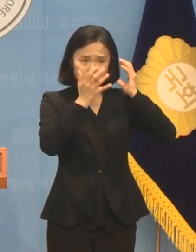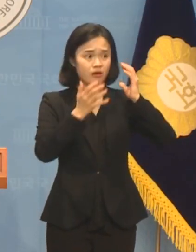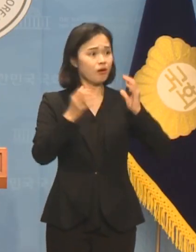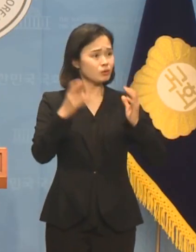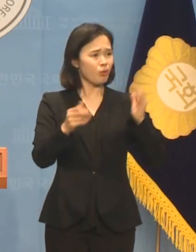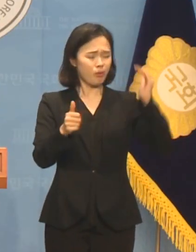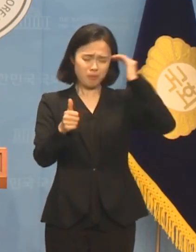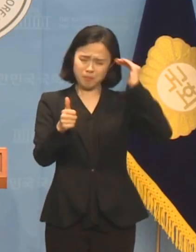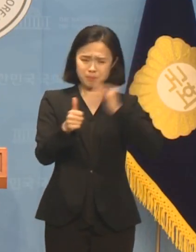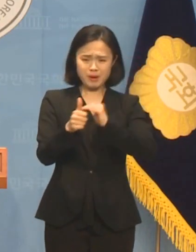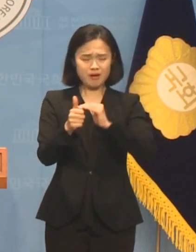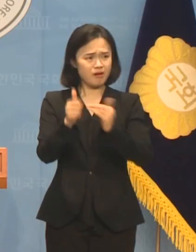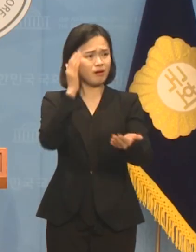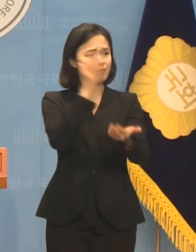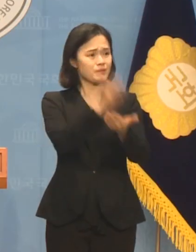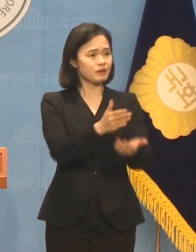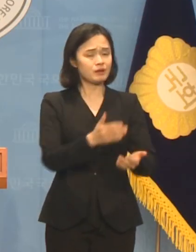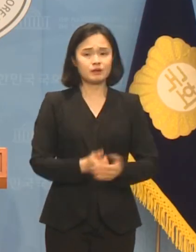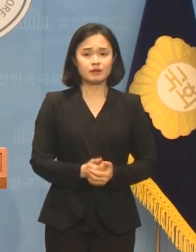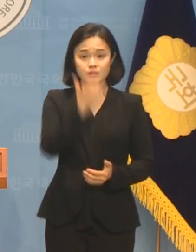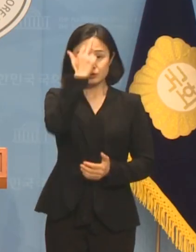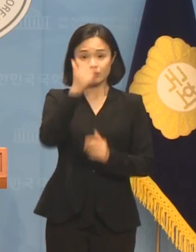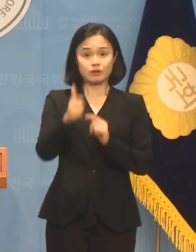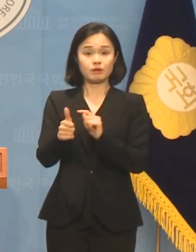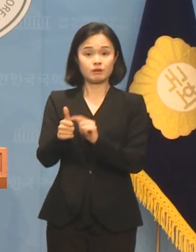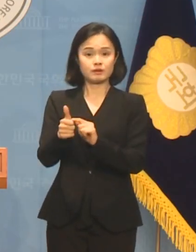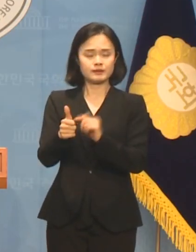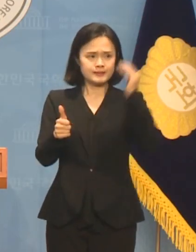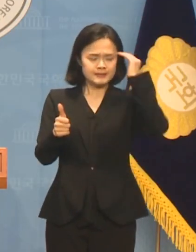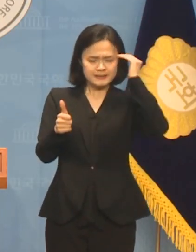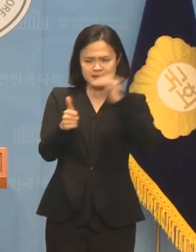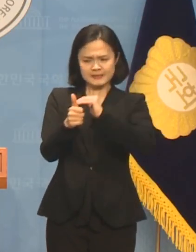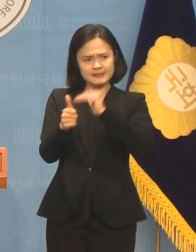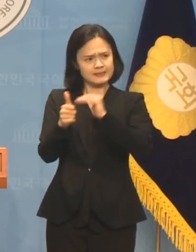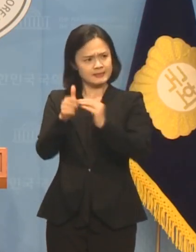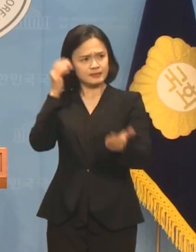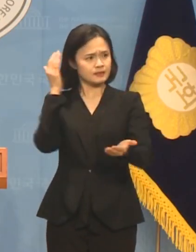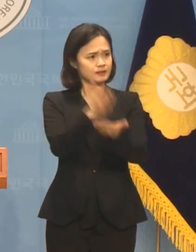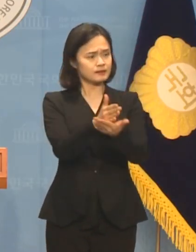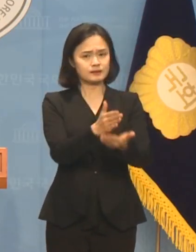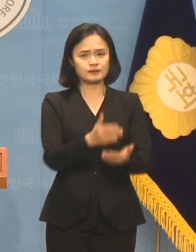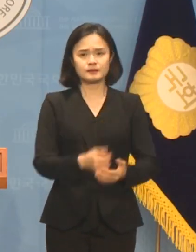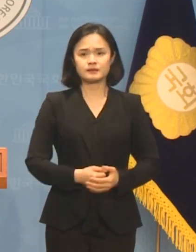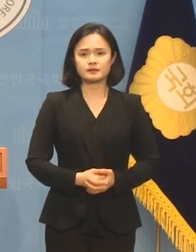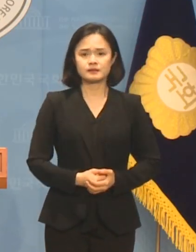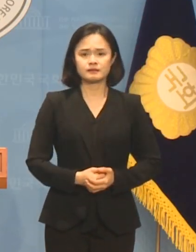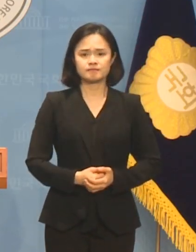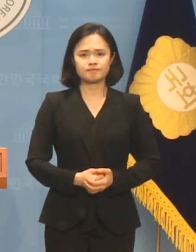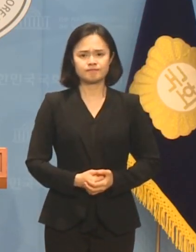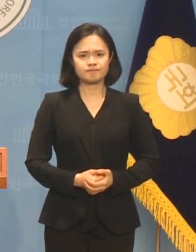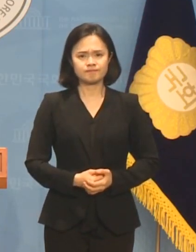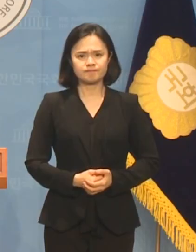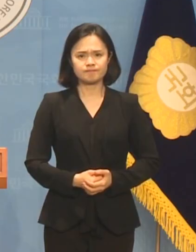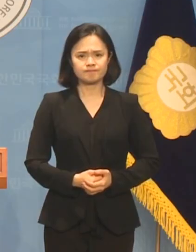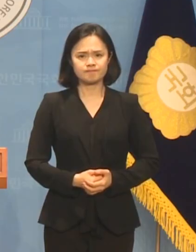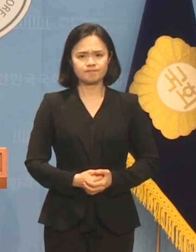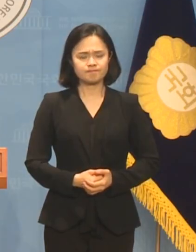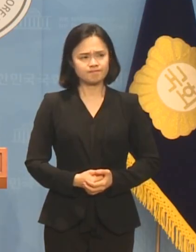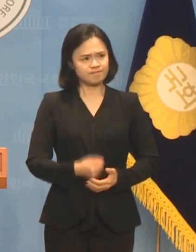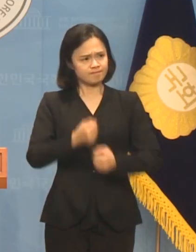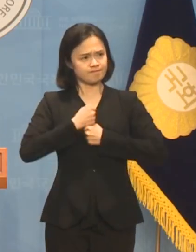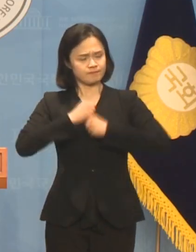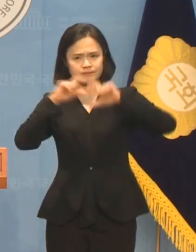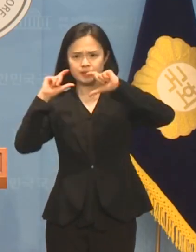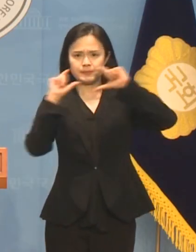주십시오. 최상목 권한대행을 흔들지 말아 주십시오. 거듭 강력히